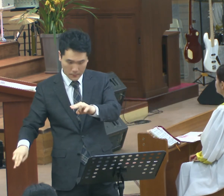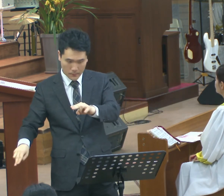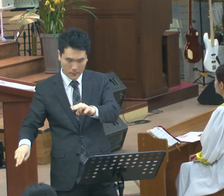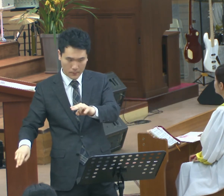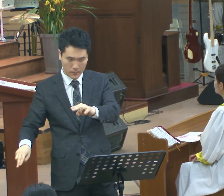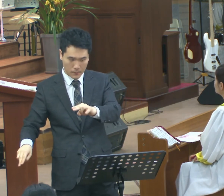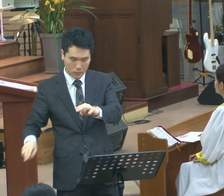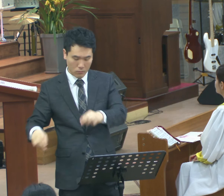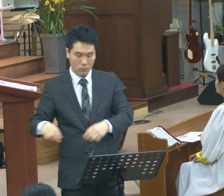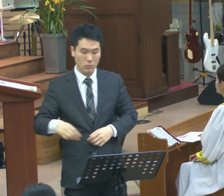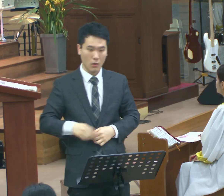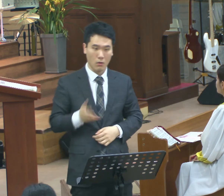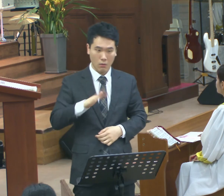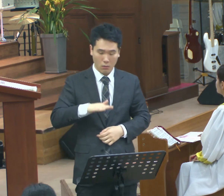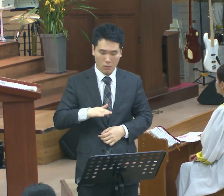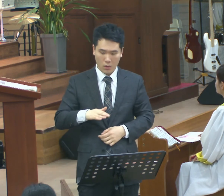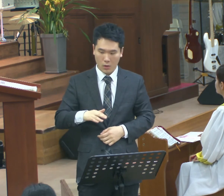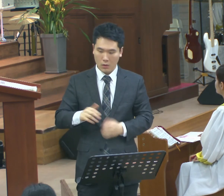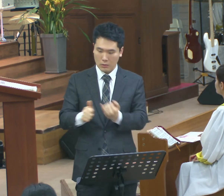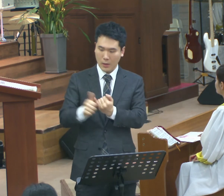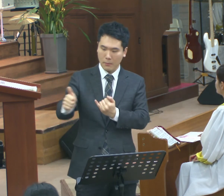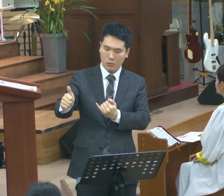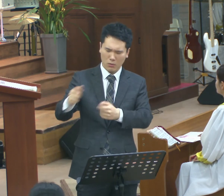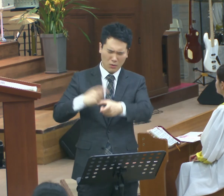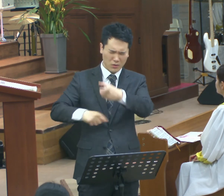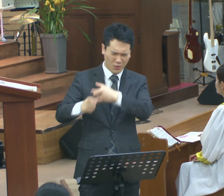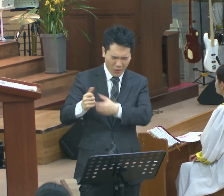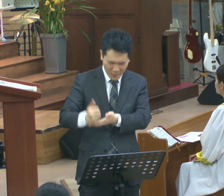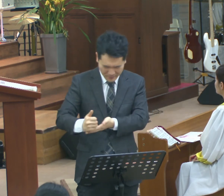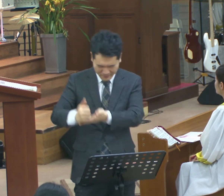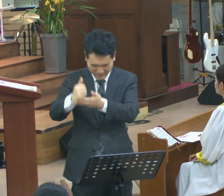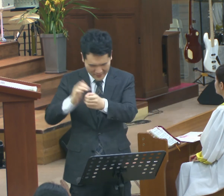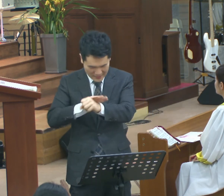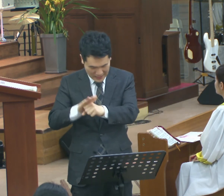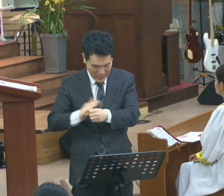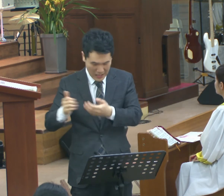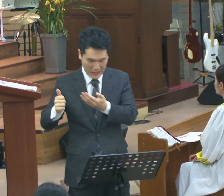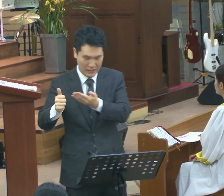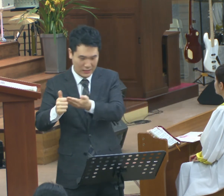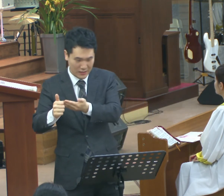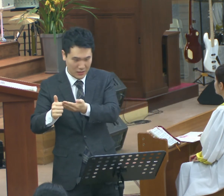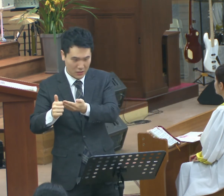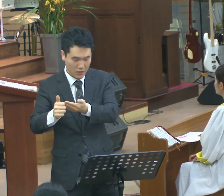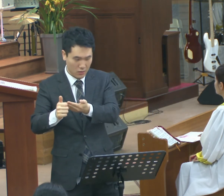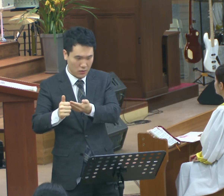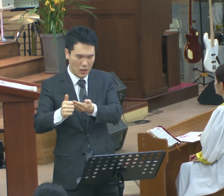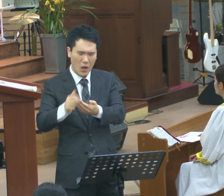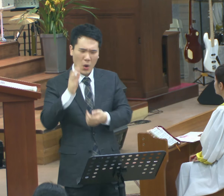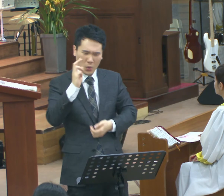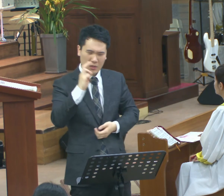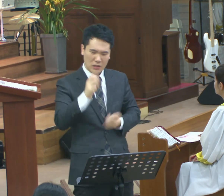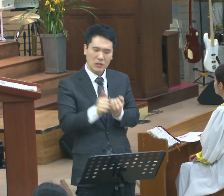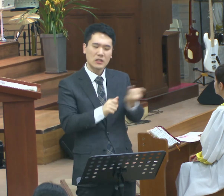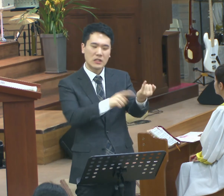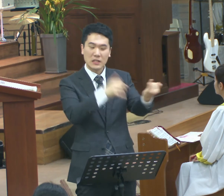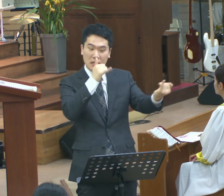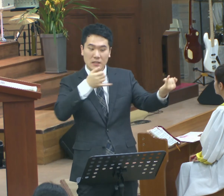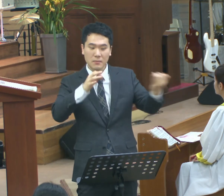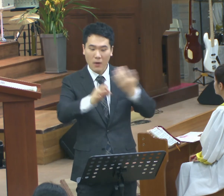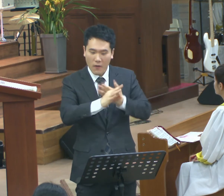그런데 남편을 더 존경하고 사랑해요. 그런 부인이 있다면 그 남편은 정말 좋은 사람하고 결혼한